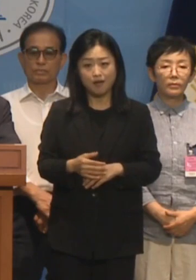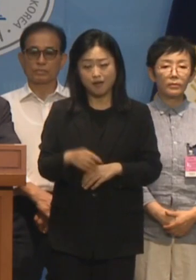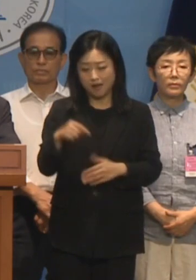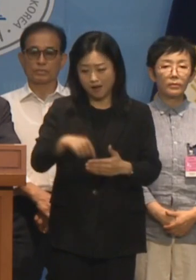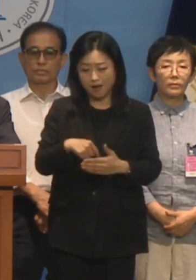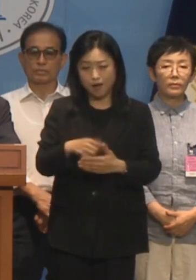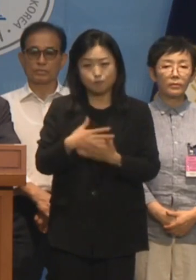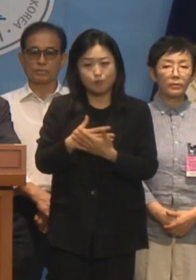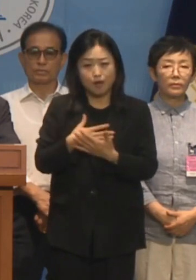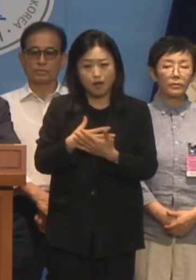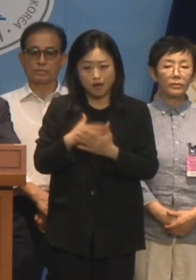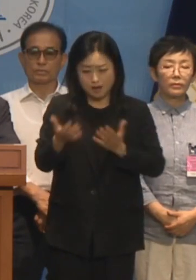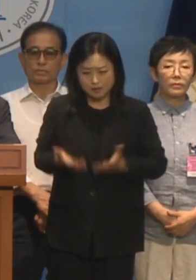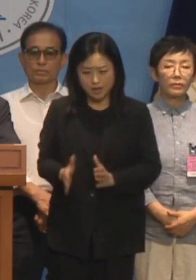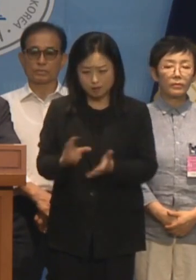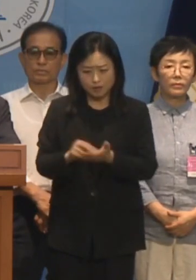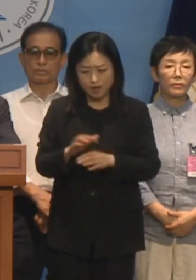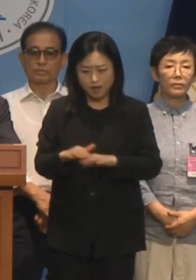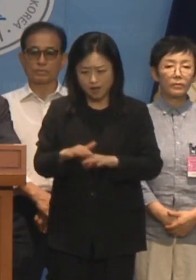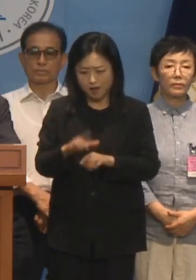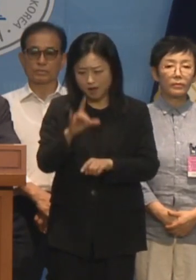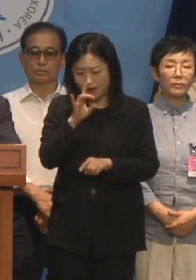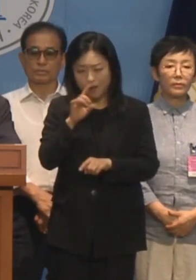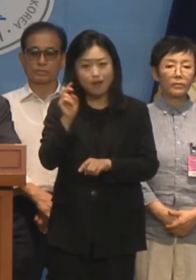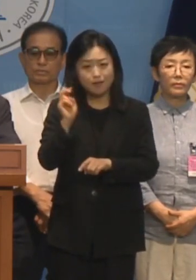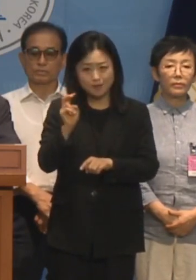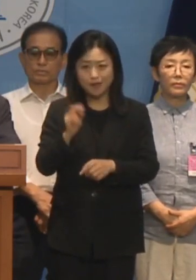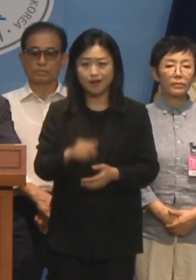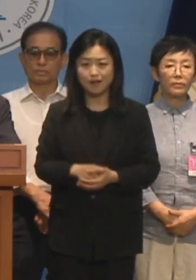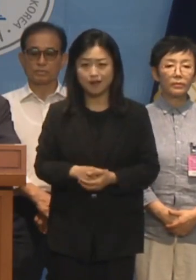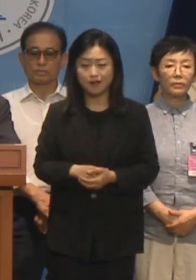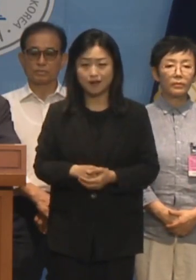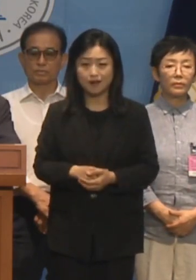숨어있는 저출생 문제의 근원